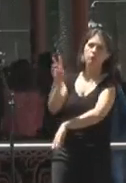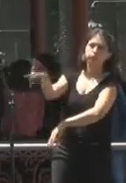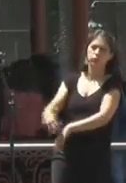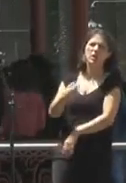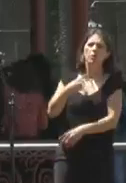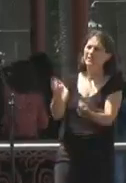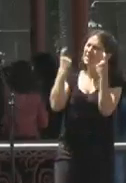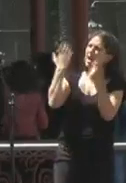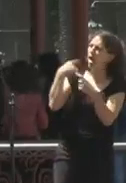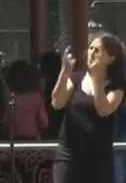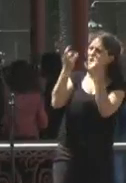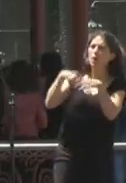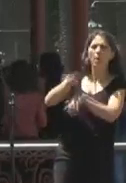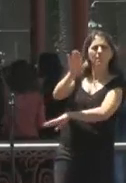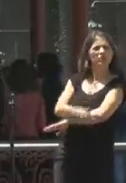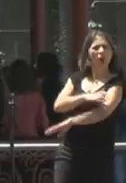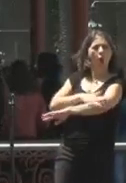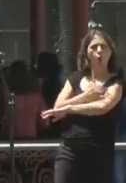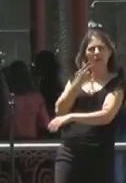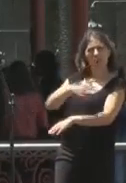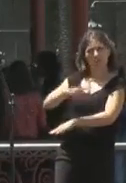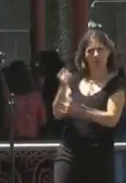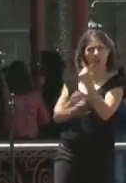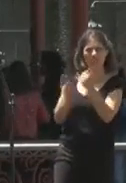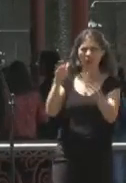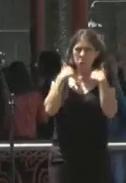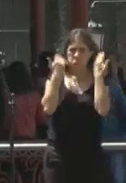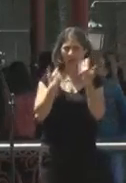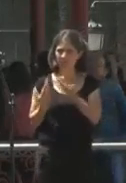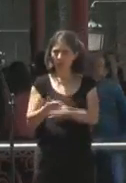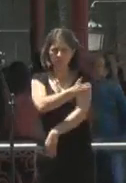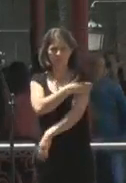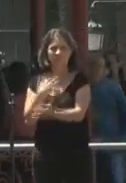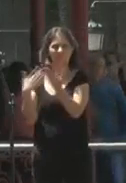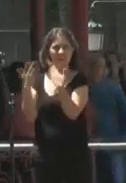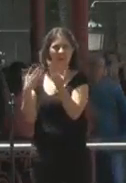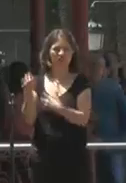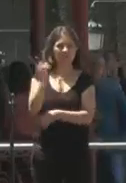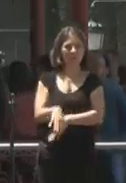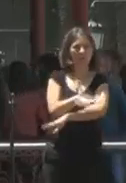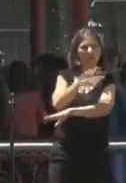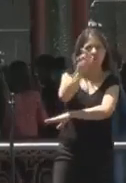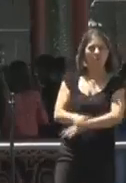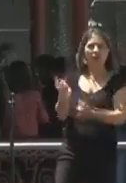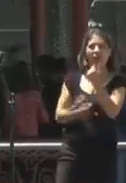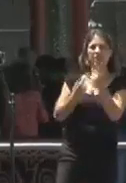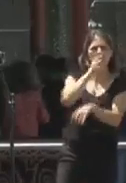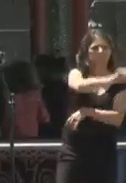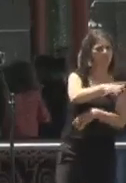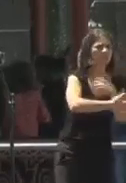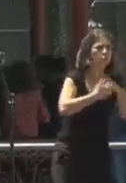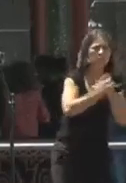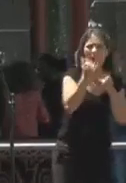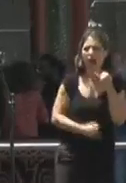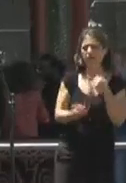enseñaron que un gobernante malo es alguien que se codea con mafiosos. A mí me enseñaron que un gobernante malo es alguien que roba a los pobres para dárselo